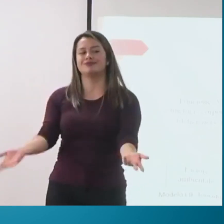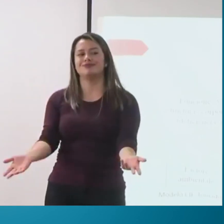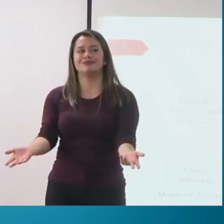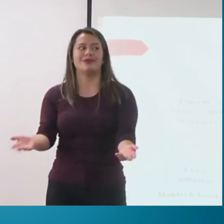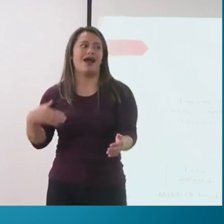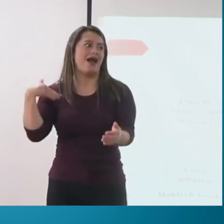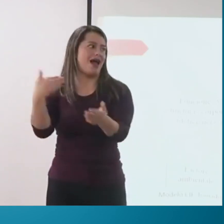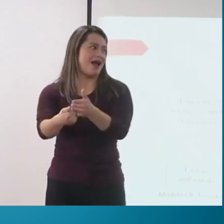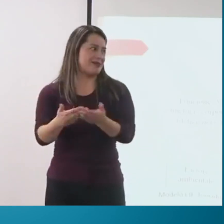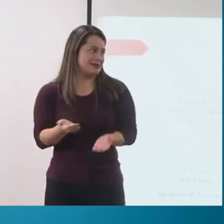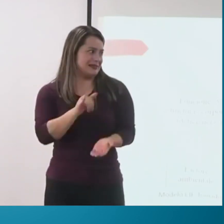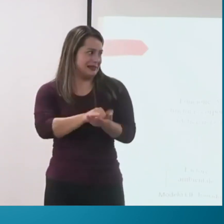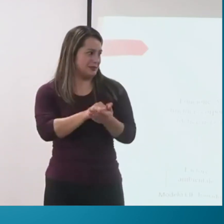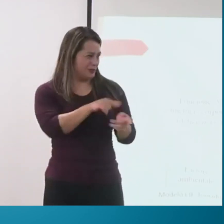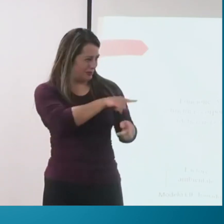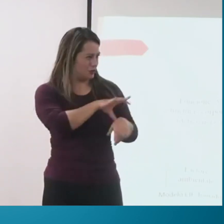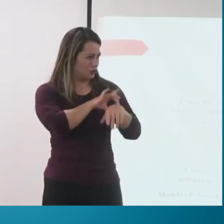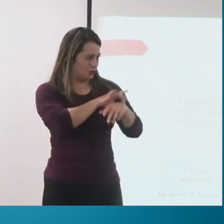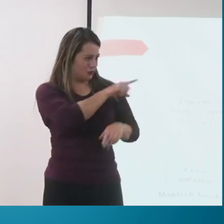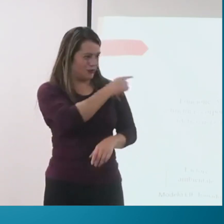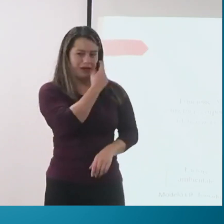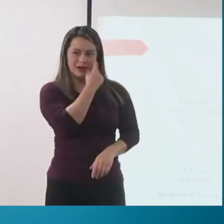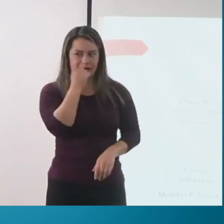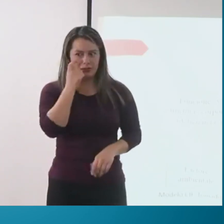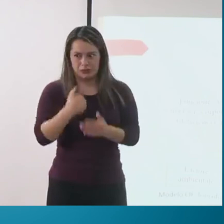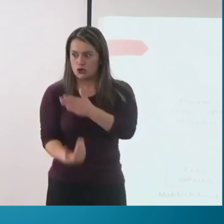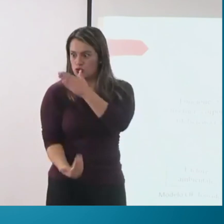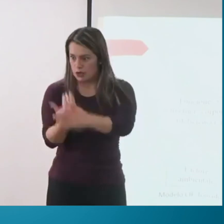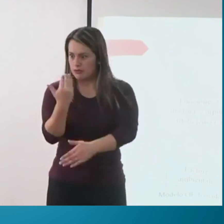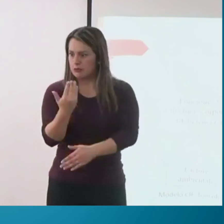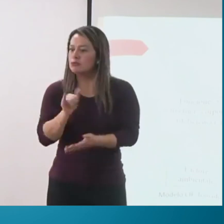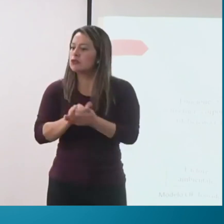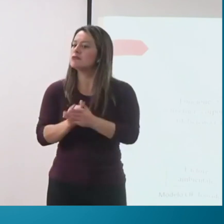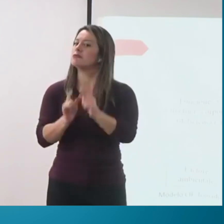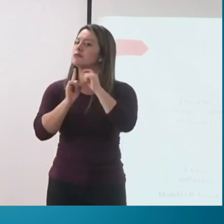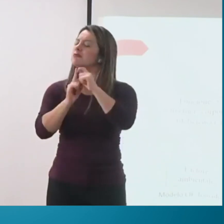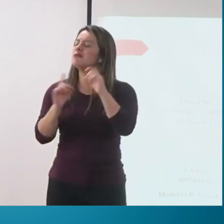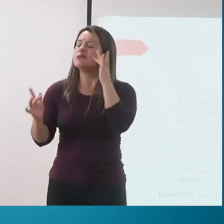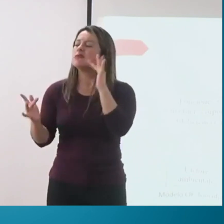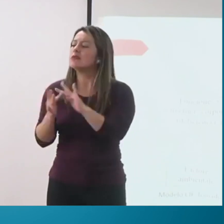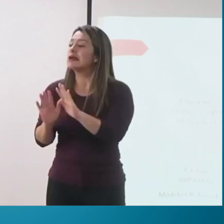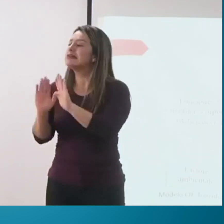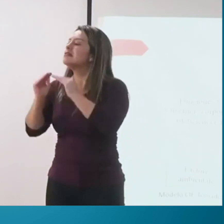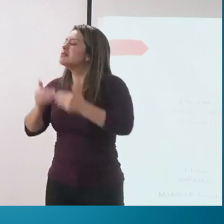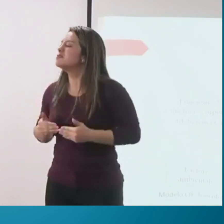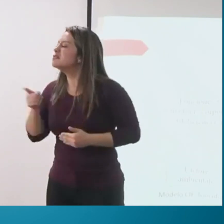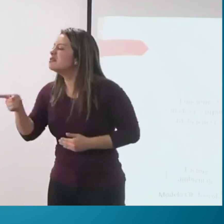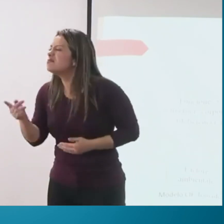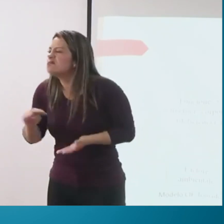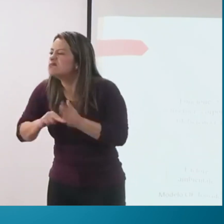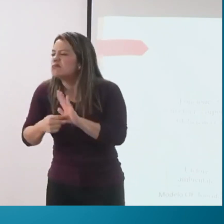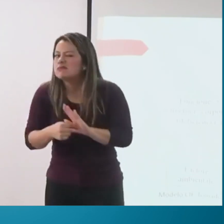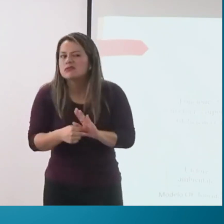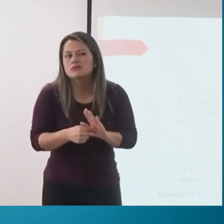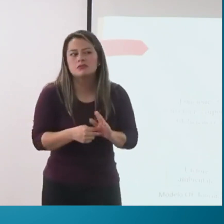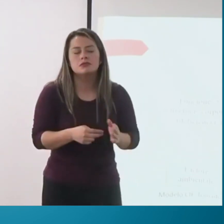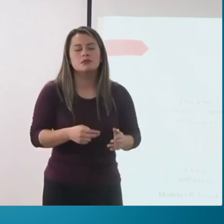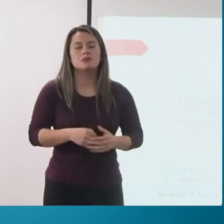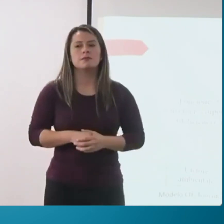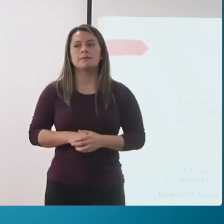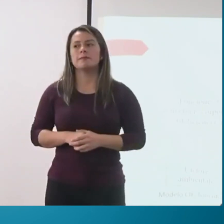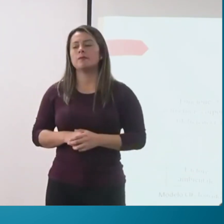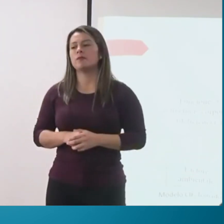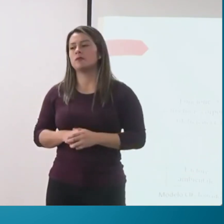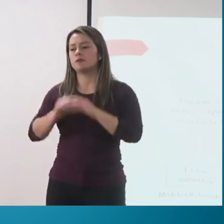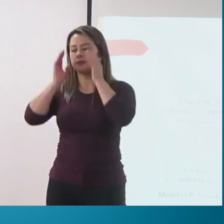con lo que ya les explicó la doctora Clemencia. Dije, ahora voy a llamar la discapacidad basado en cuánto tengo, que digamos